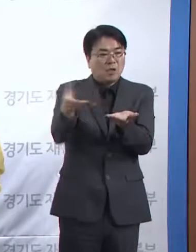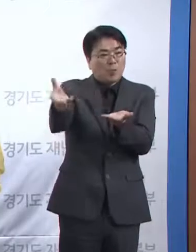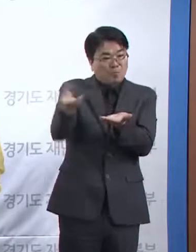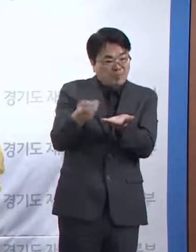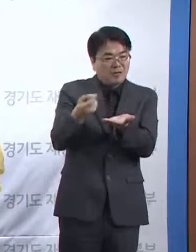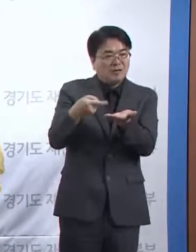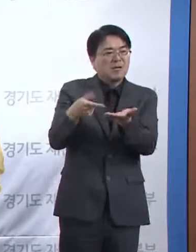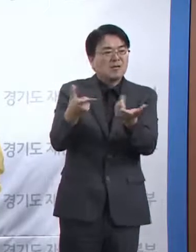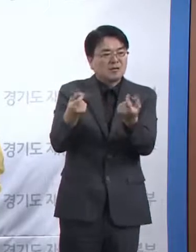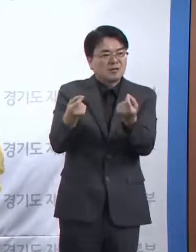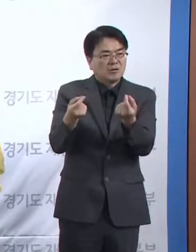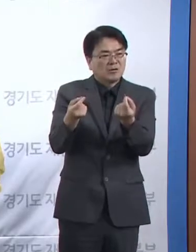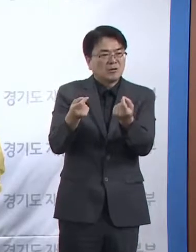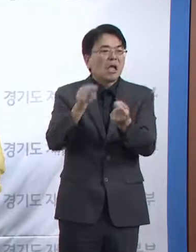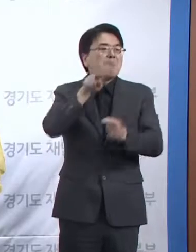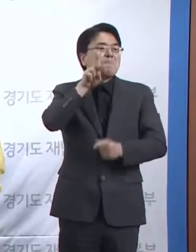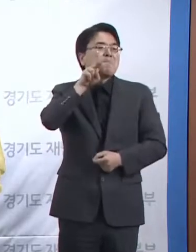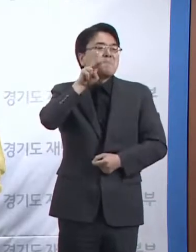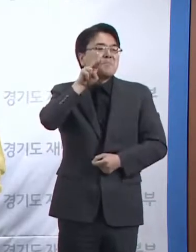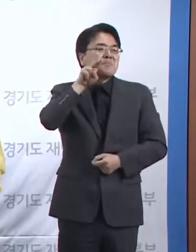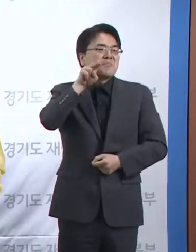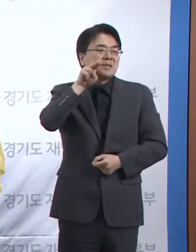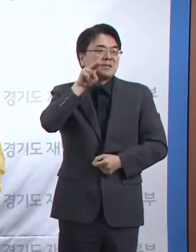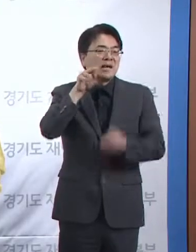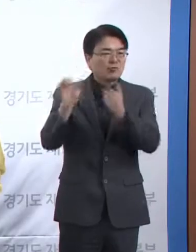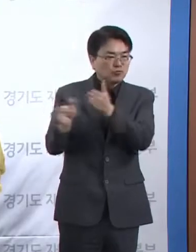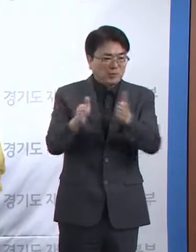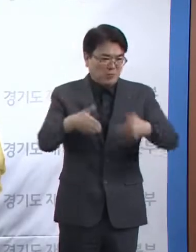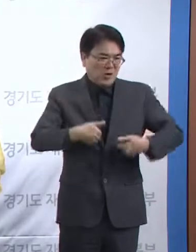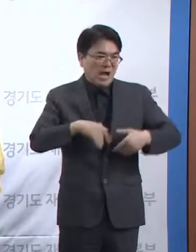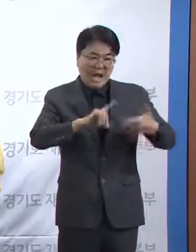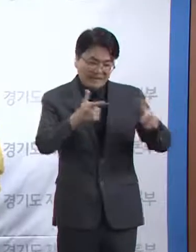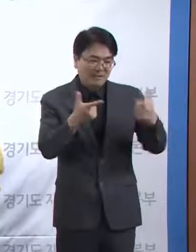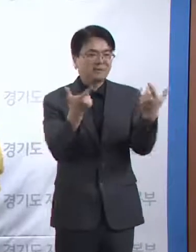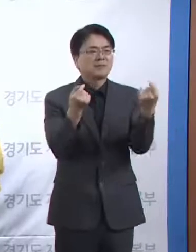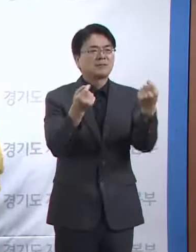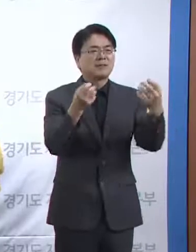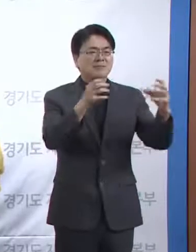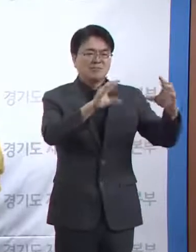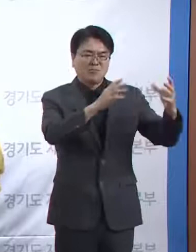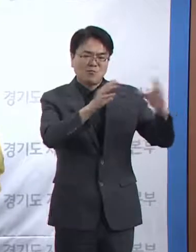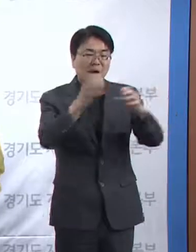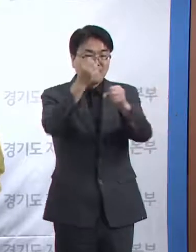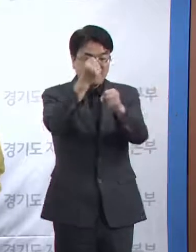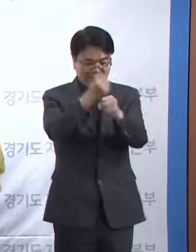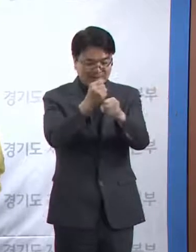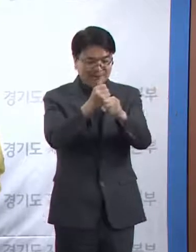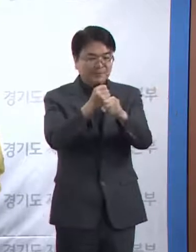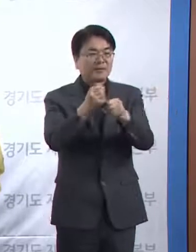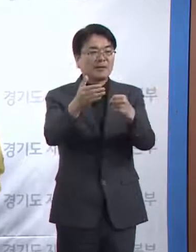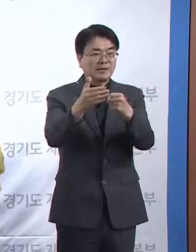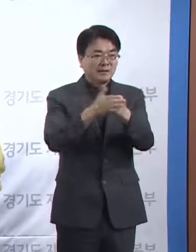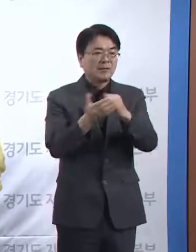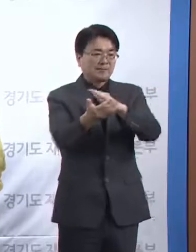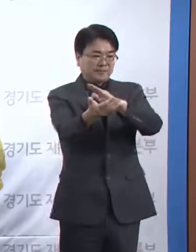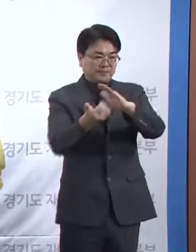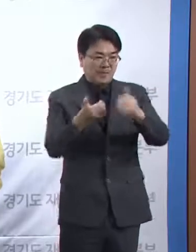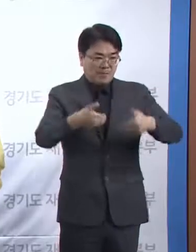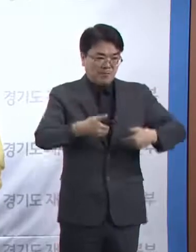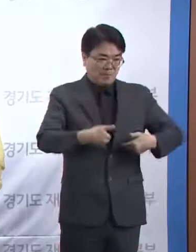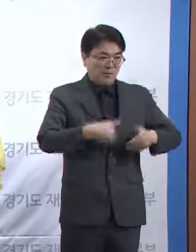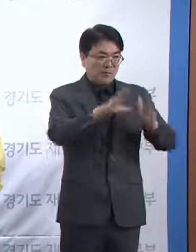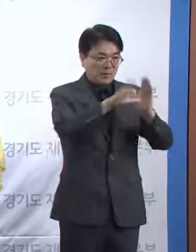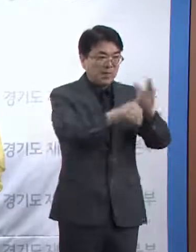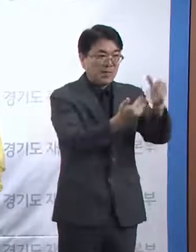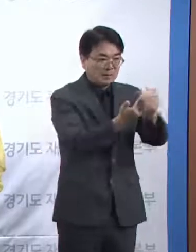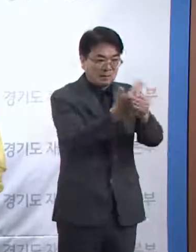아니라 더 어려졌을 때 그거를 극복하지 못하는 상황에서 쓰게 되면 의미가 없고 필요의 요소에 따라서 써야 되기